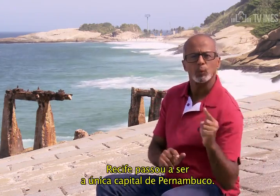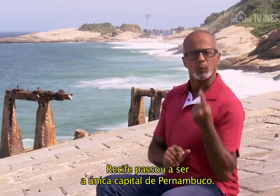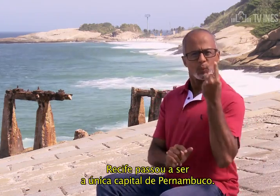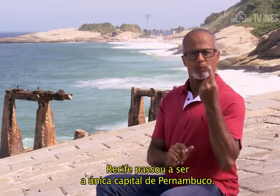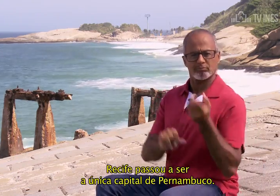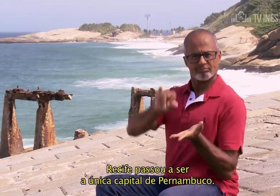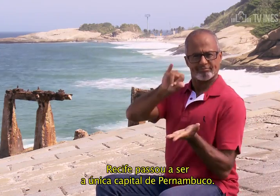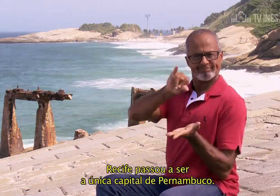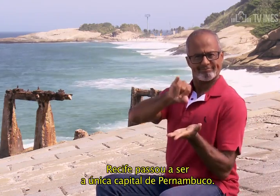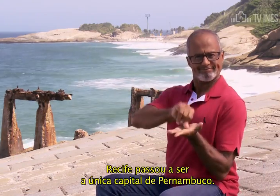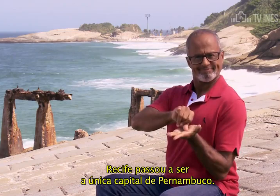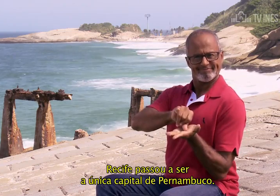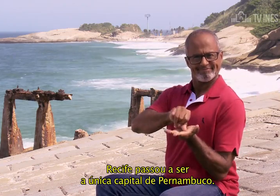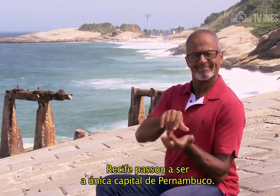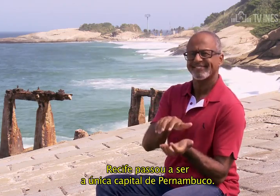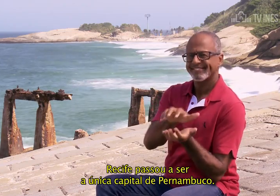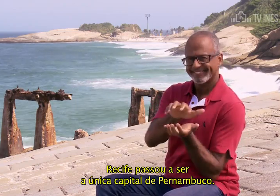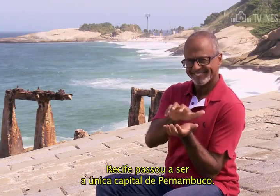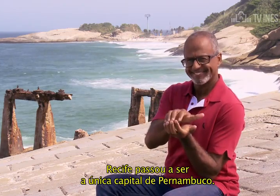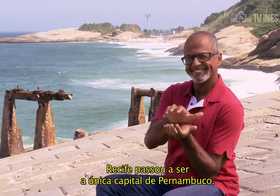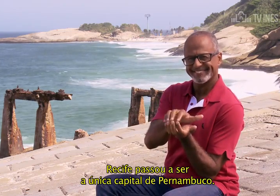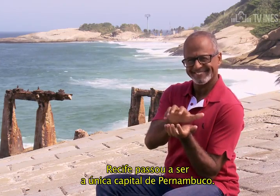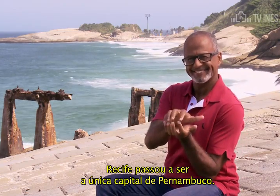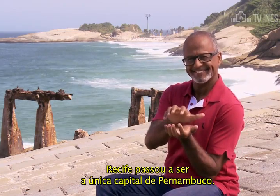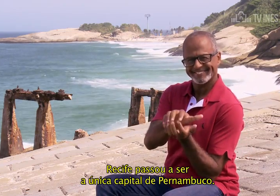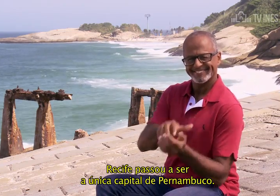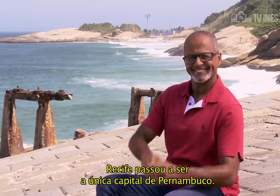ser a única capital de Pernambuco.